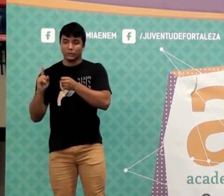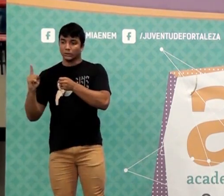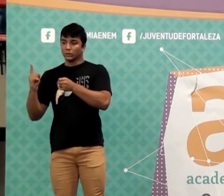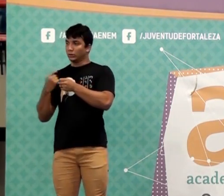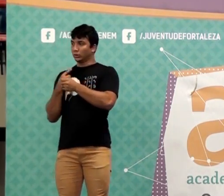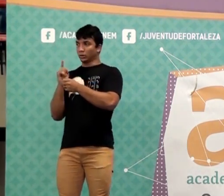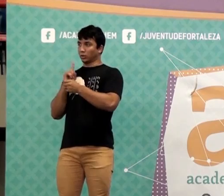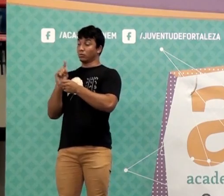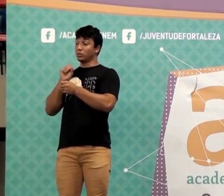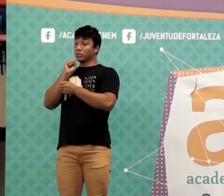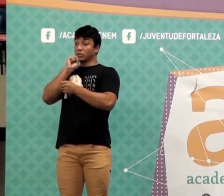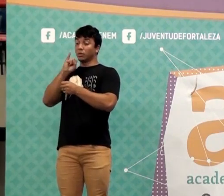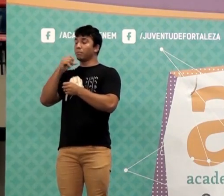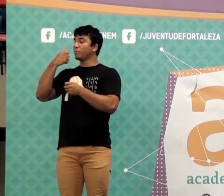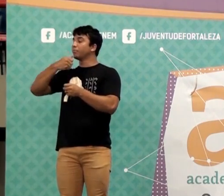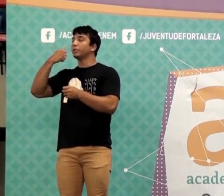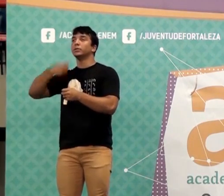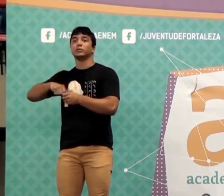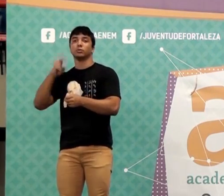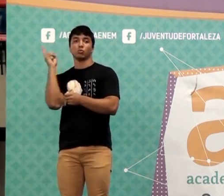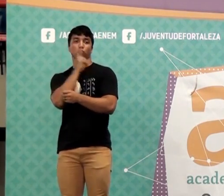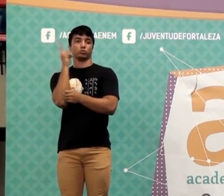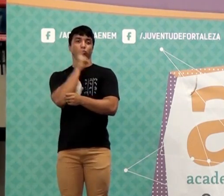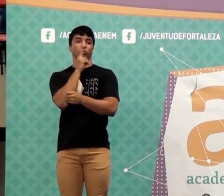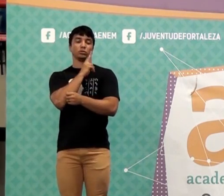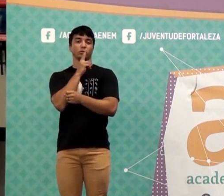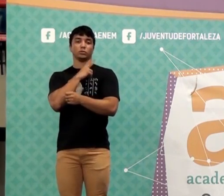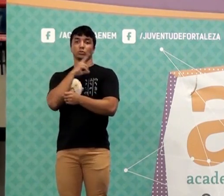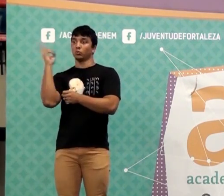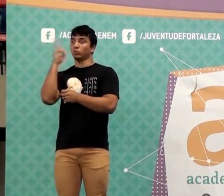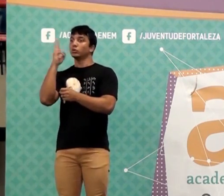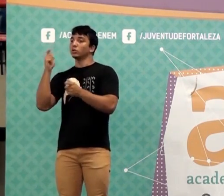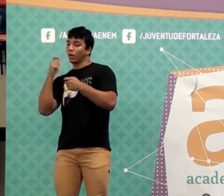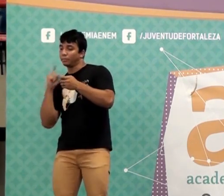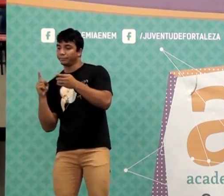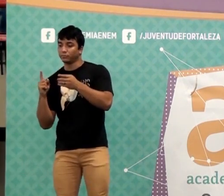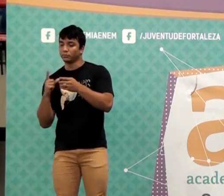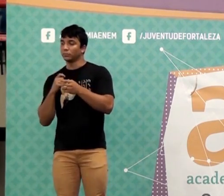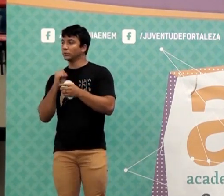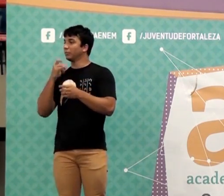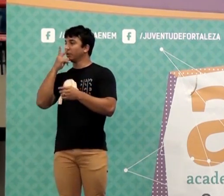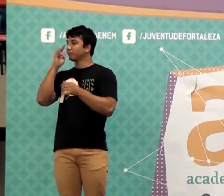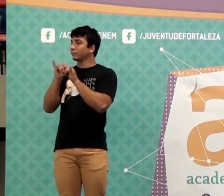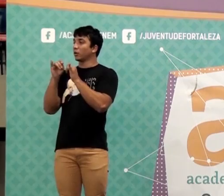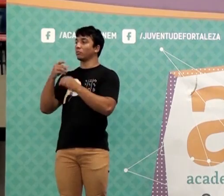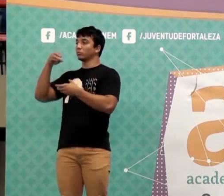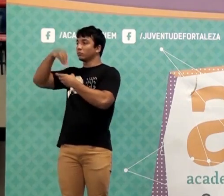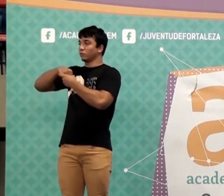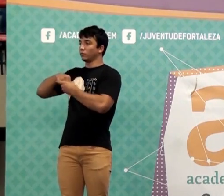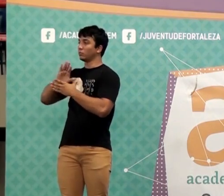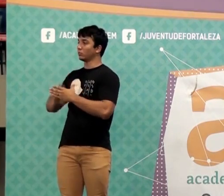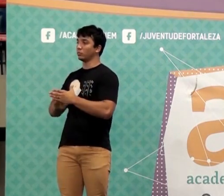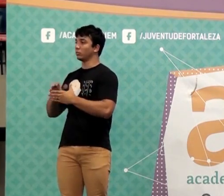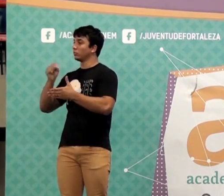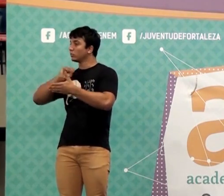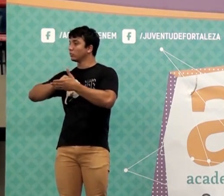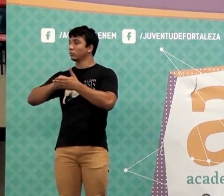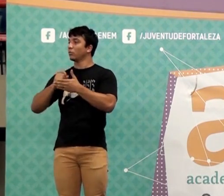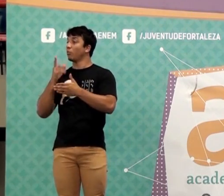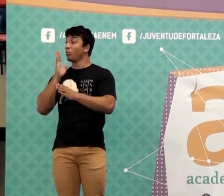ser que seja extremamente emergencial. Beleza? Você só vai sair de dentro desse muro de